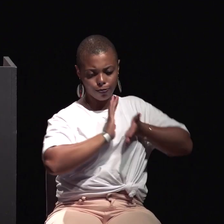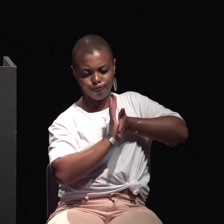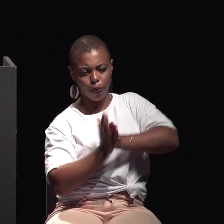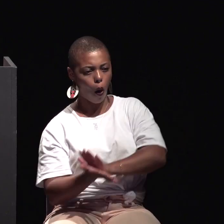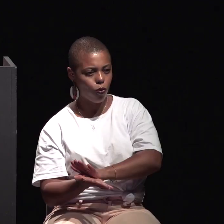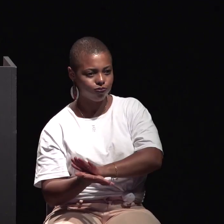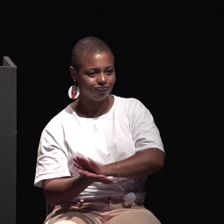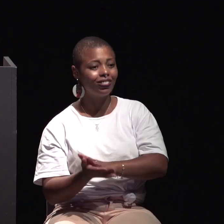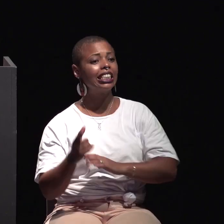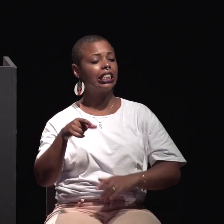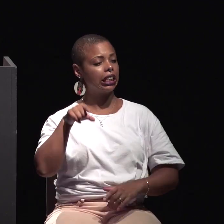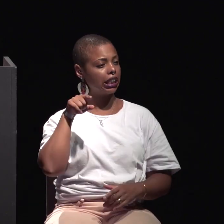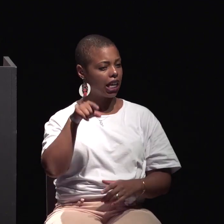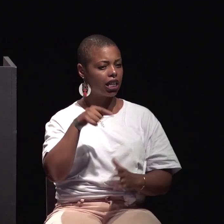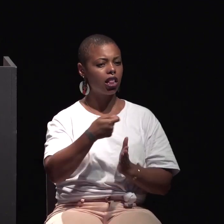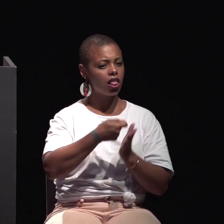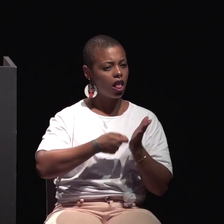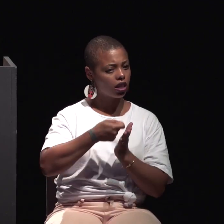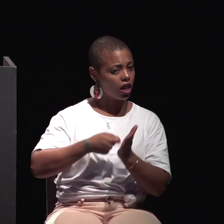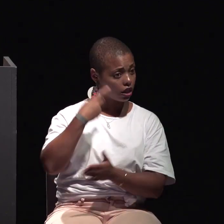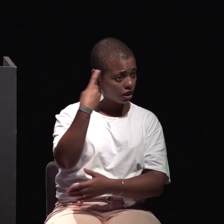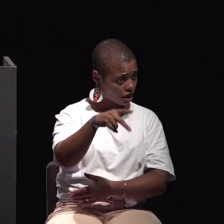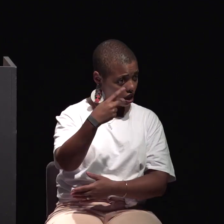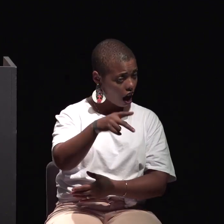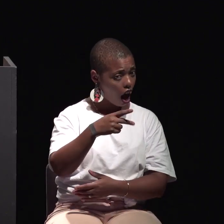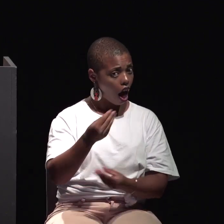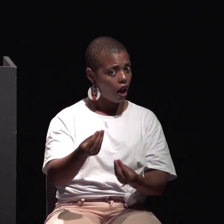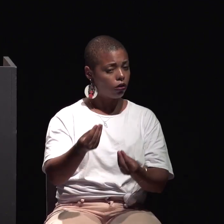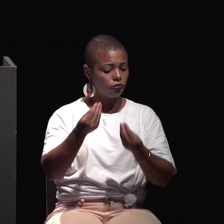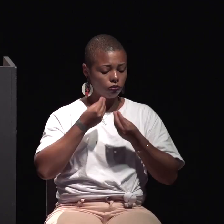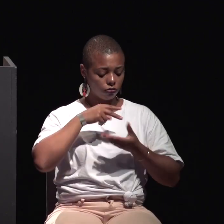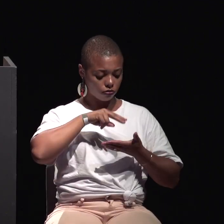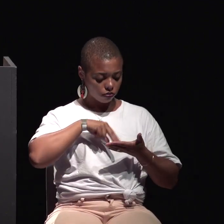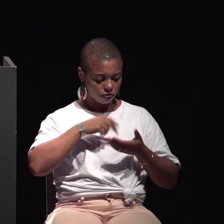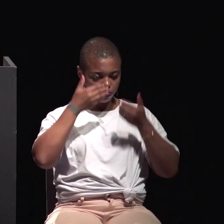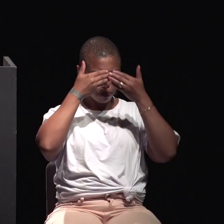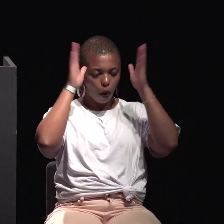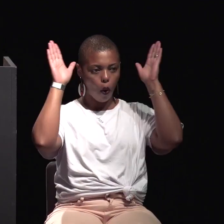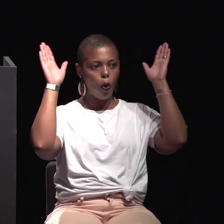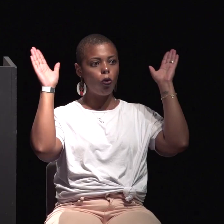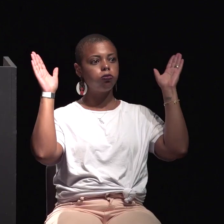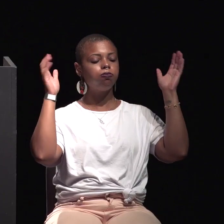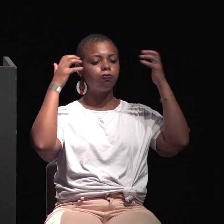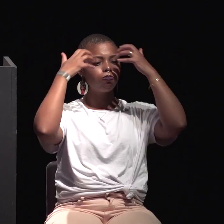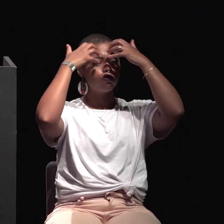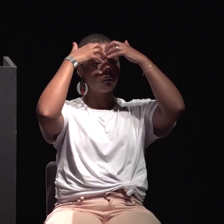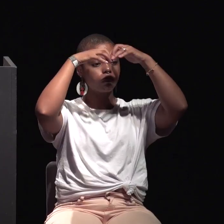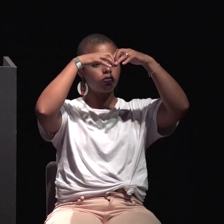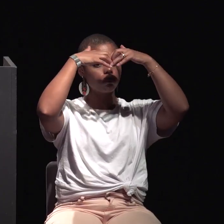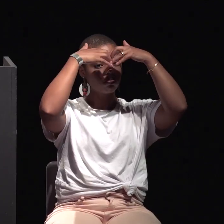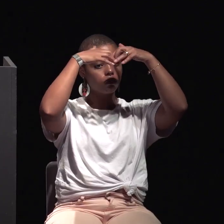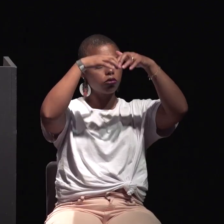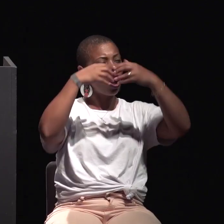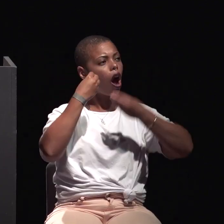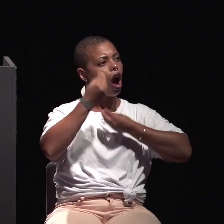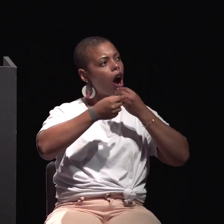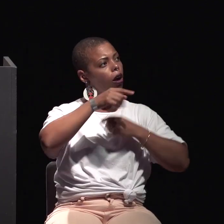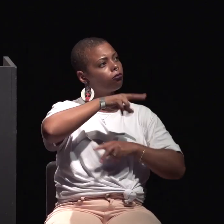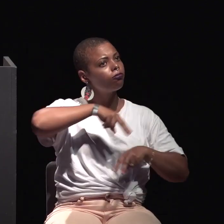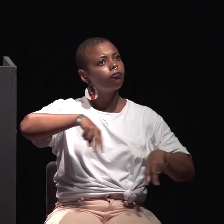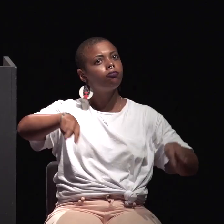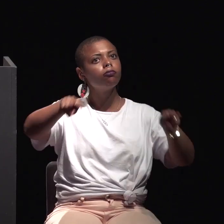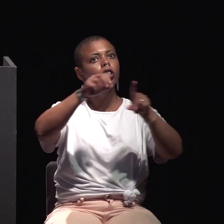textos são pungentes e nos levam a uma profunda reflexão de como a nossa sociedade ainda é uma